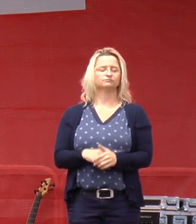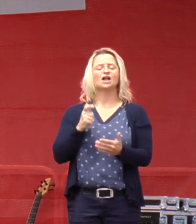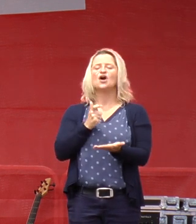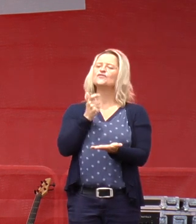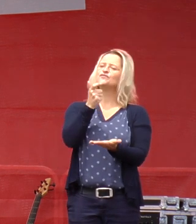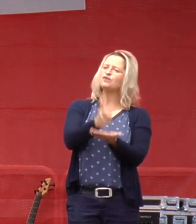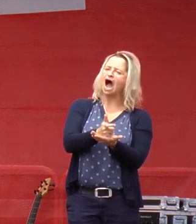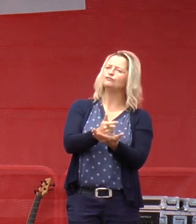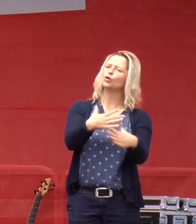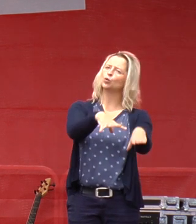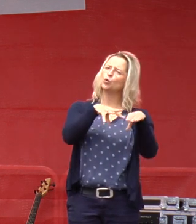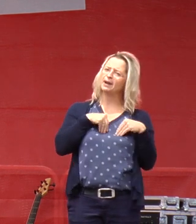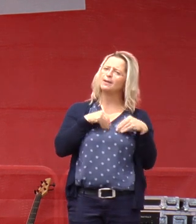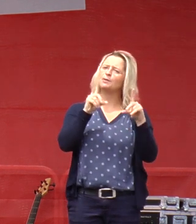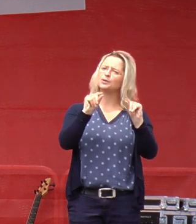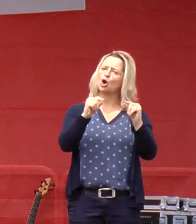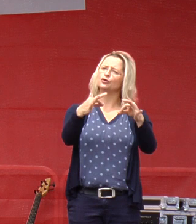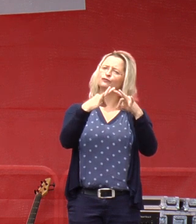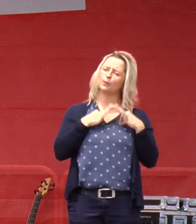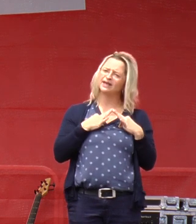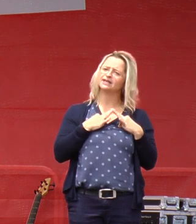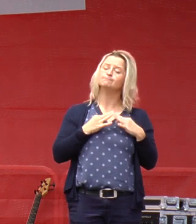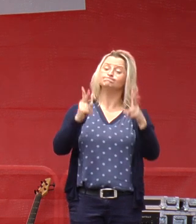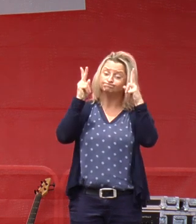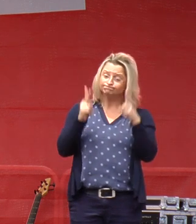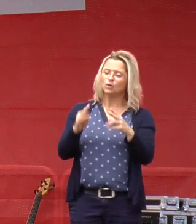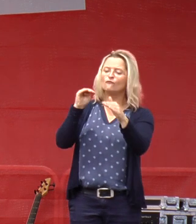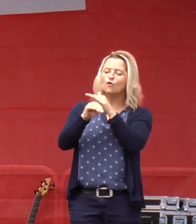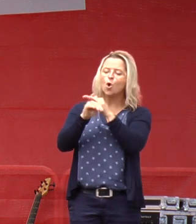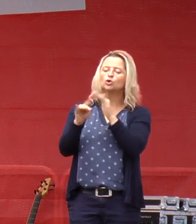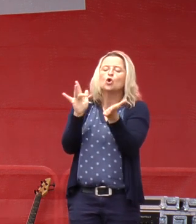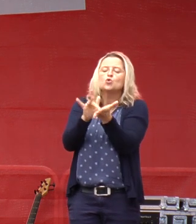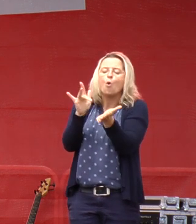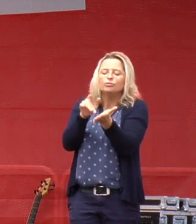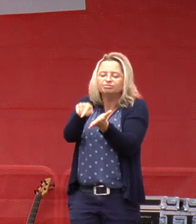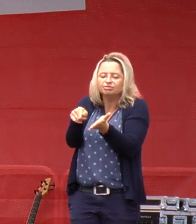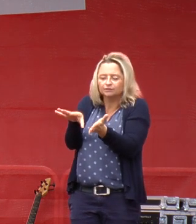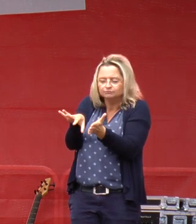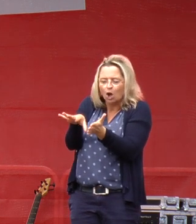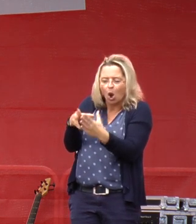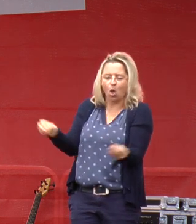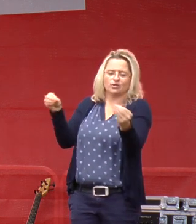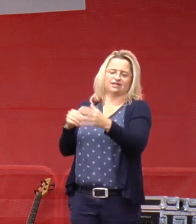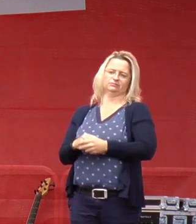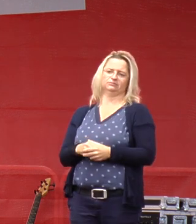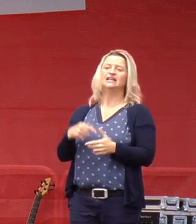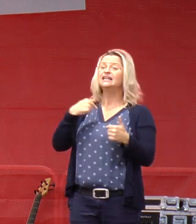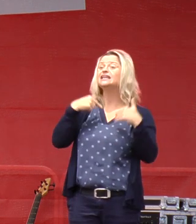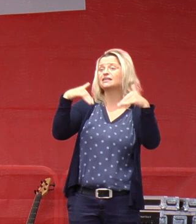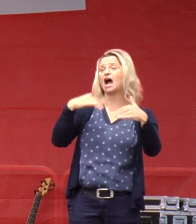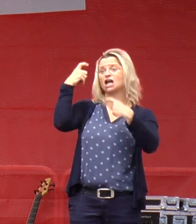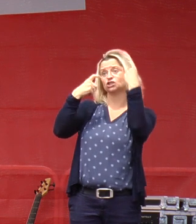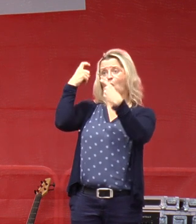Verantwortung zu übernehmen heißt auch, dass wir wirklich rangehen an die Fluchtursachen. Und meine Sorge ist, dass die